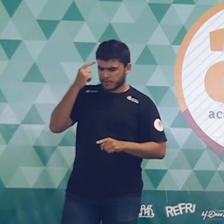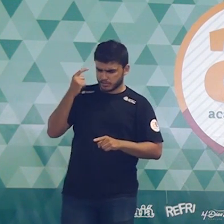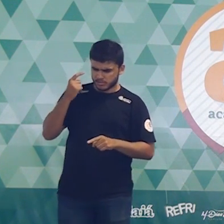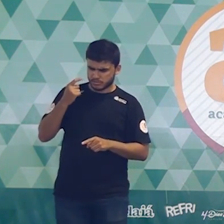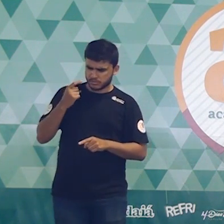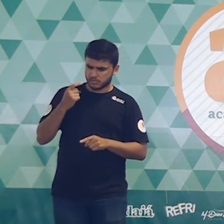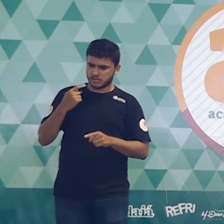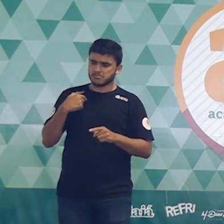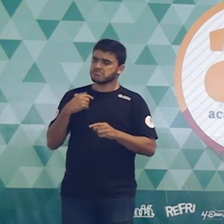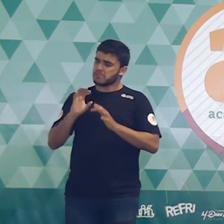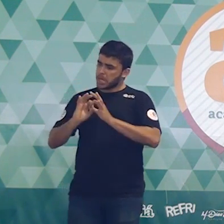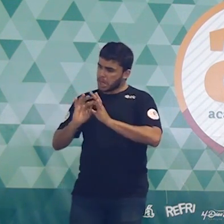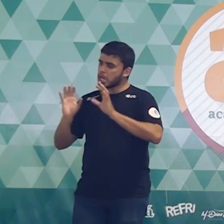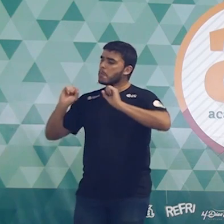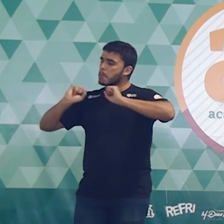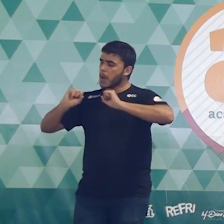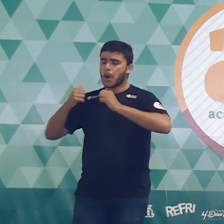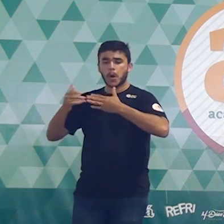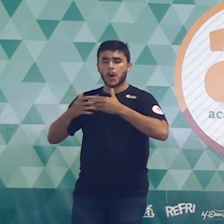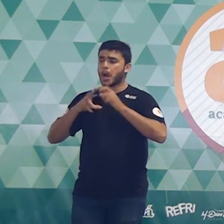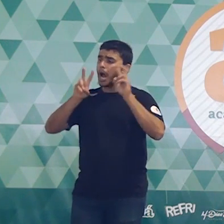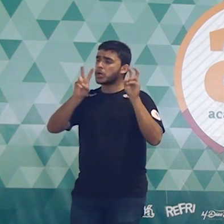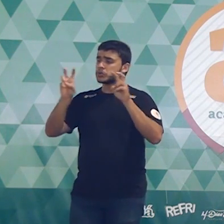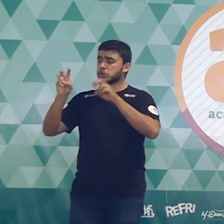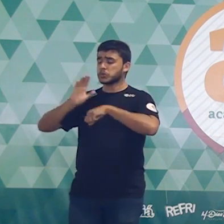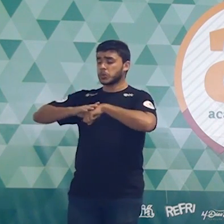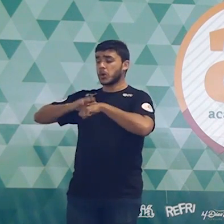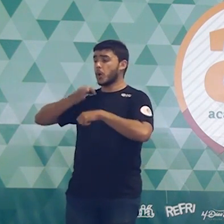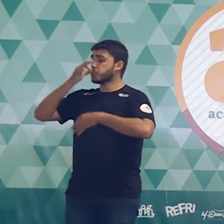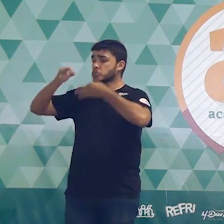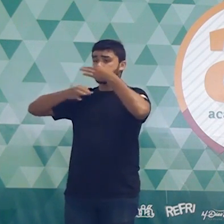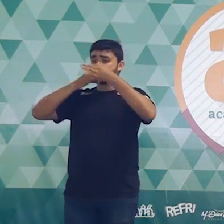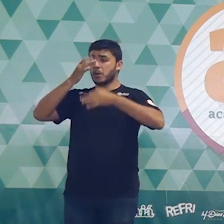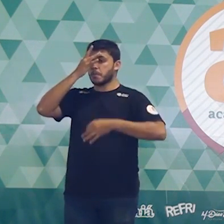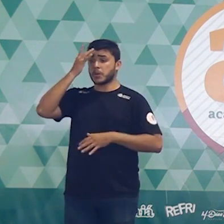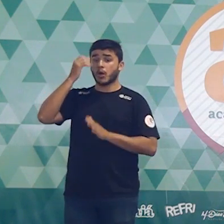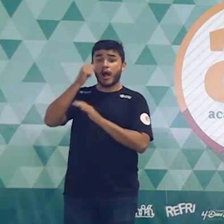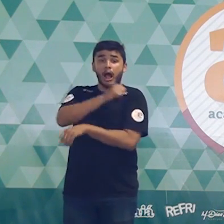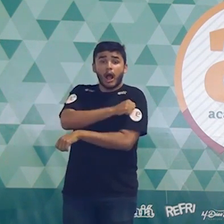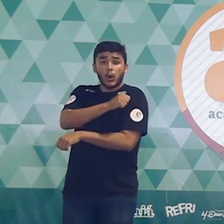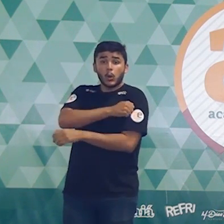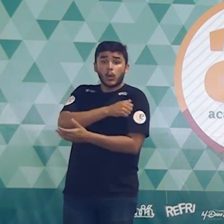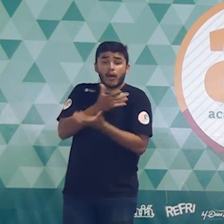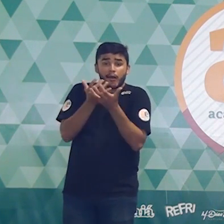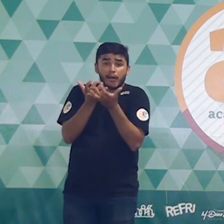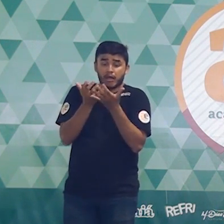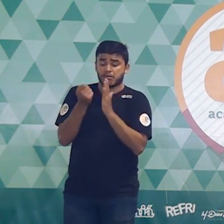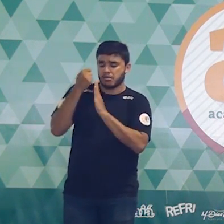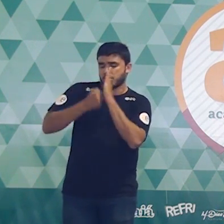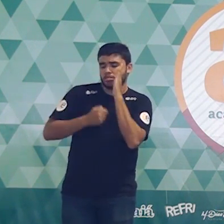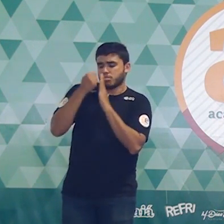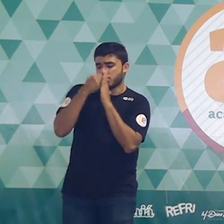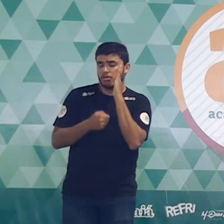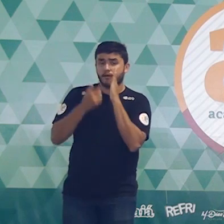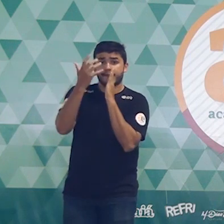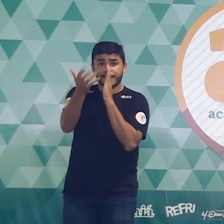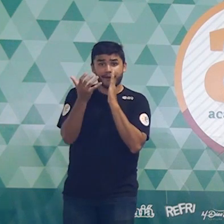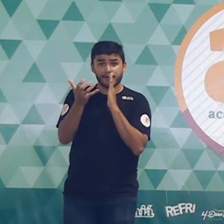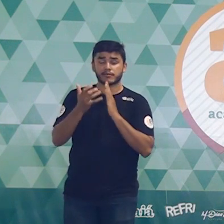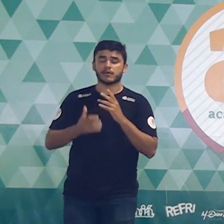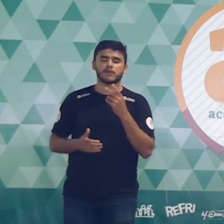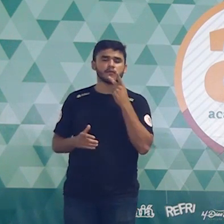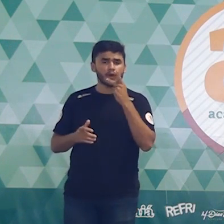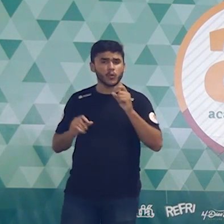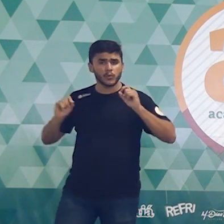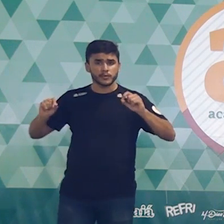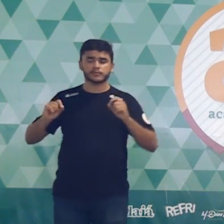ainda, mas quando nós formos notificados, nós vamos recorrer e nossa correção será a mesma de sempre. Por que tu está tocando nesse assunto? Porque vocês